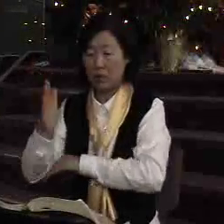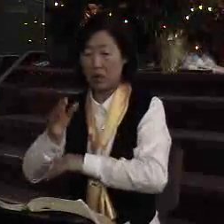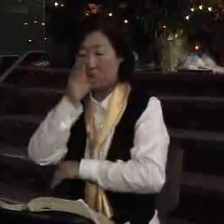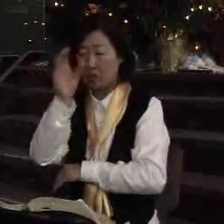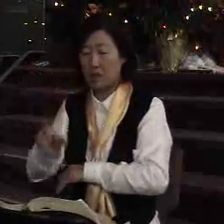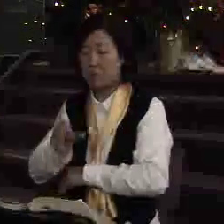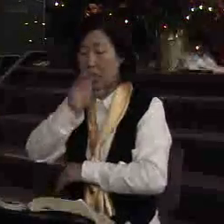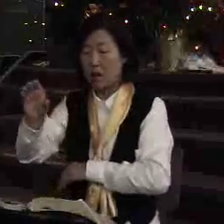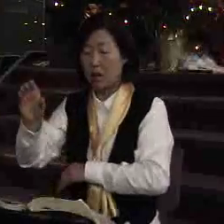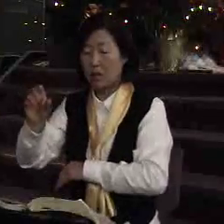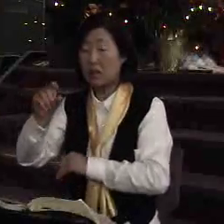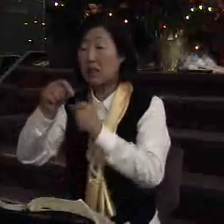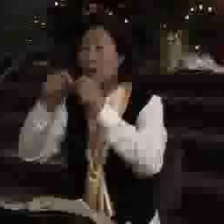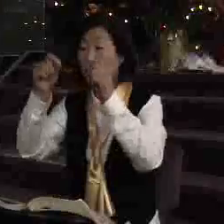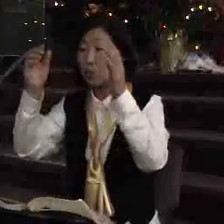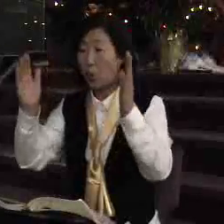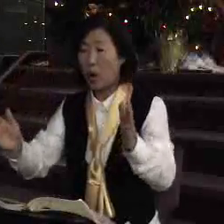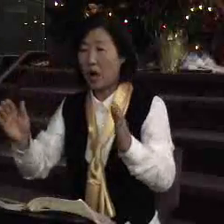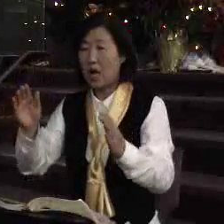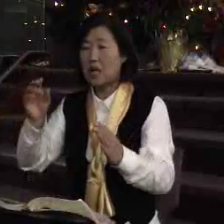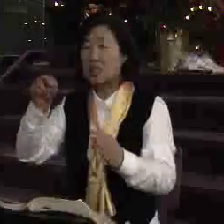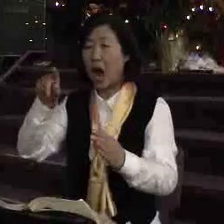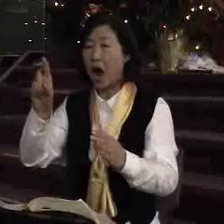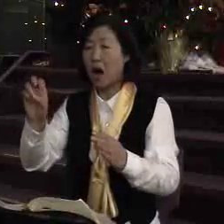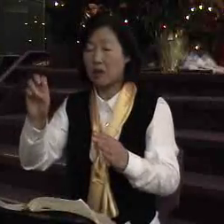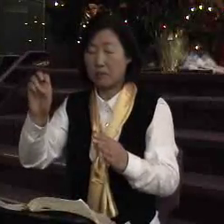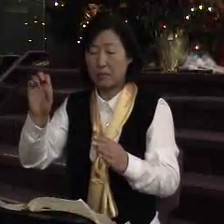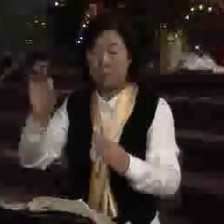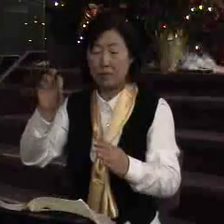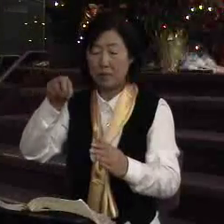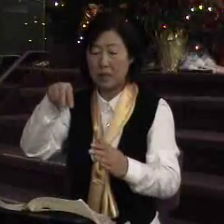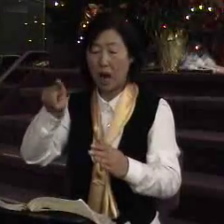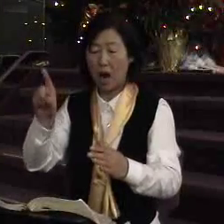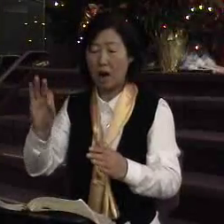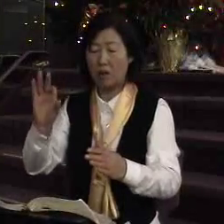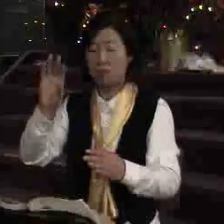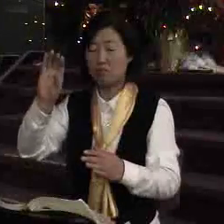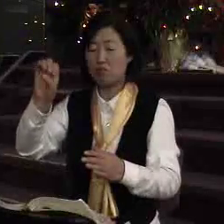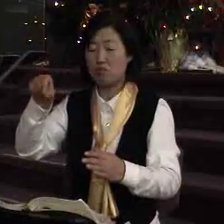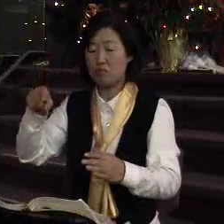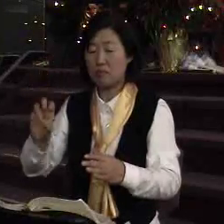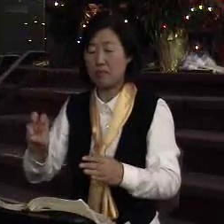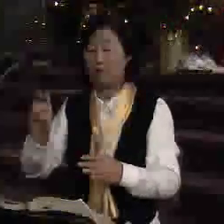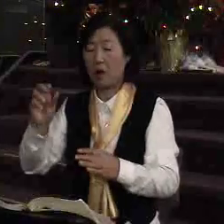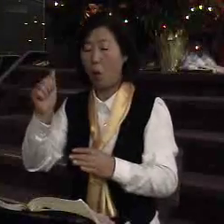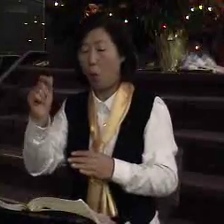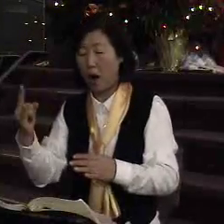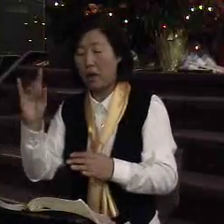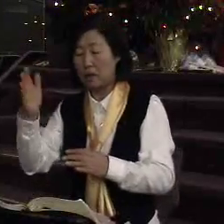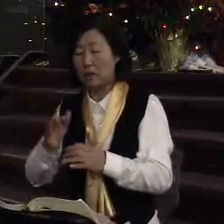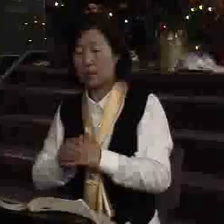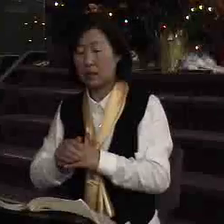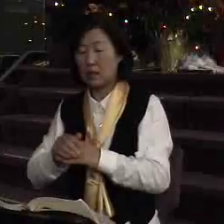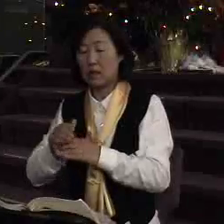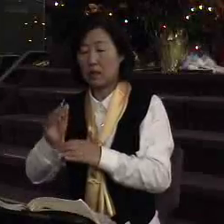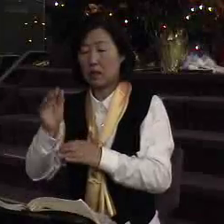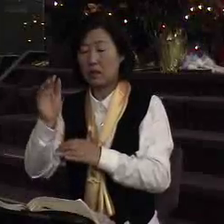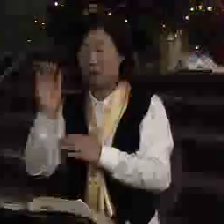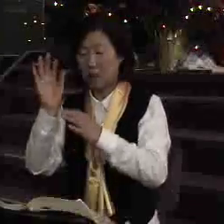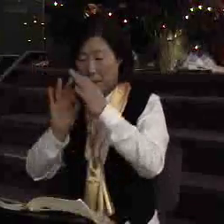십자가를 그동안 우리가 상품화했던 우리의 그 그릇된 모습을 하나님 앞에 이제